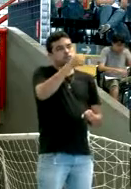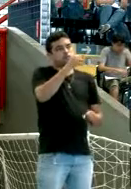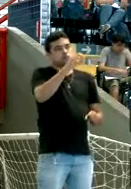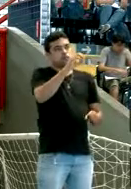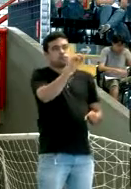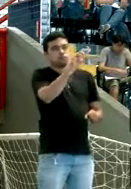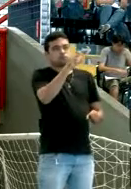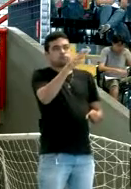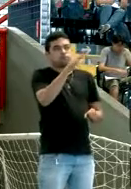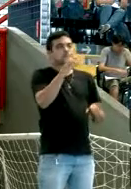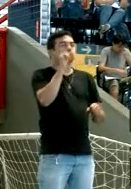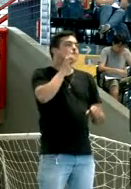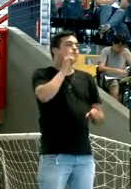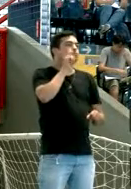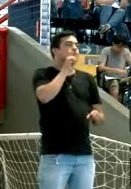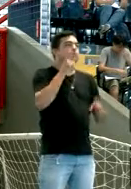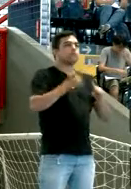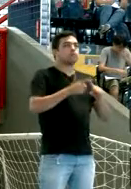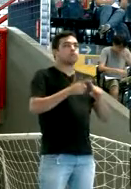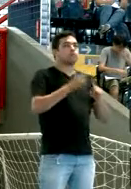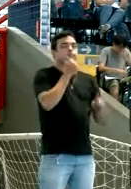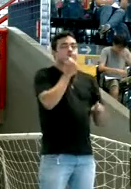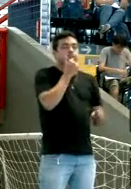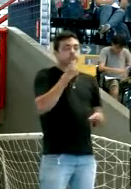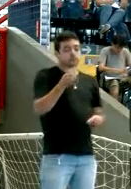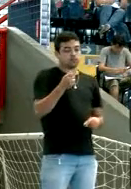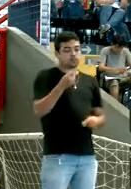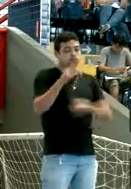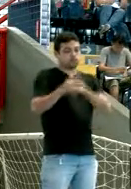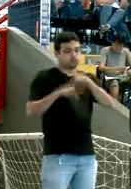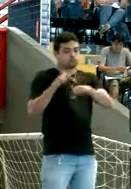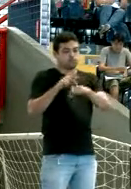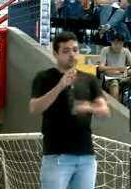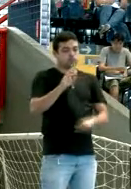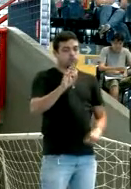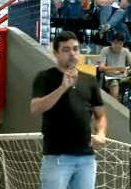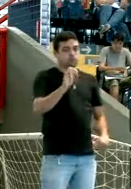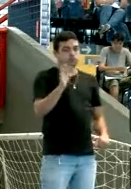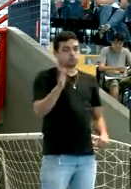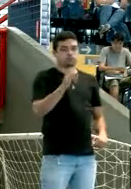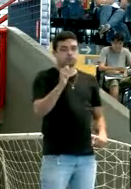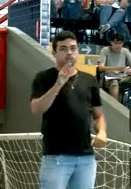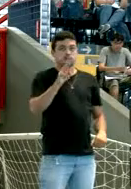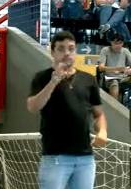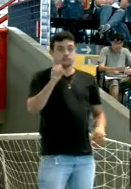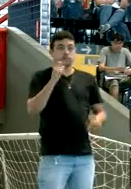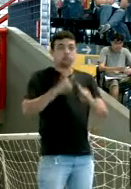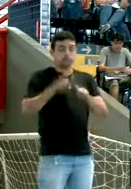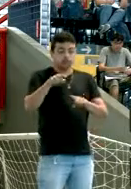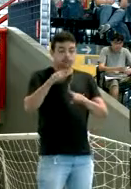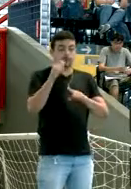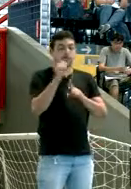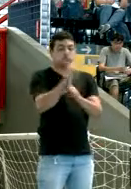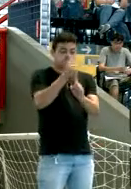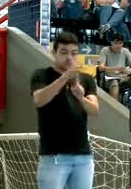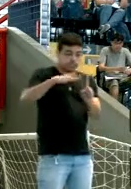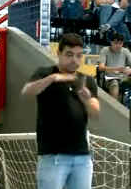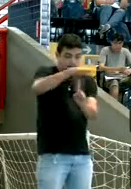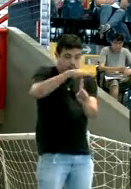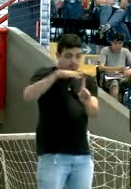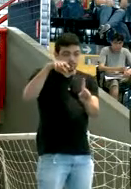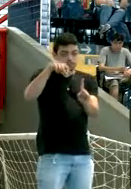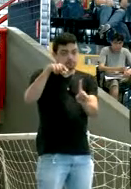Unidos, em Buenos Aires, na Argentina, quando a sociedade buenairense